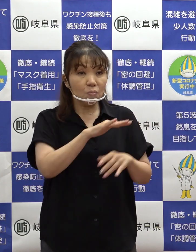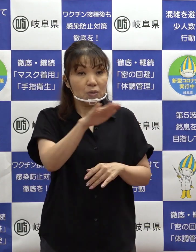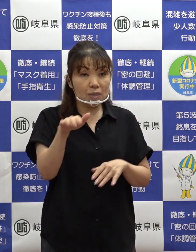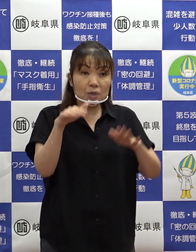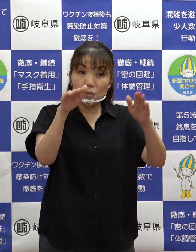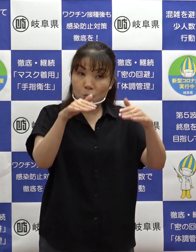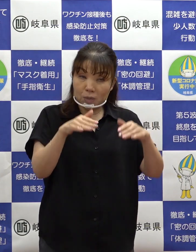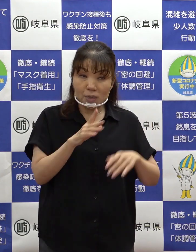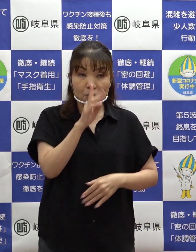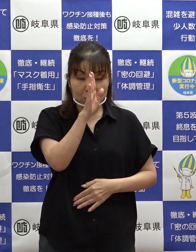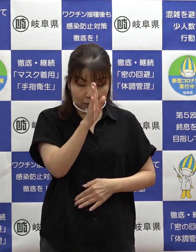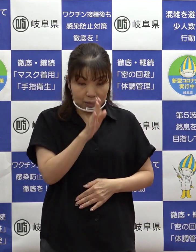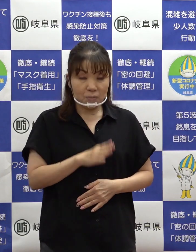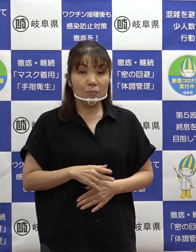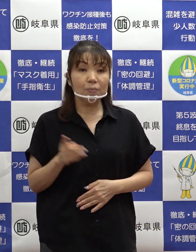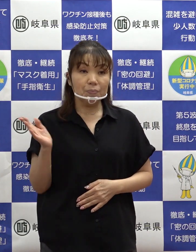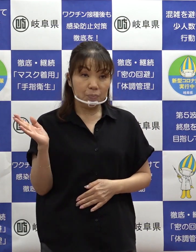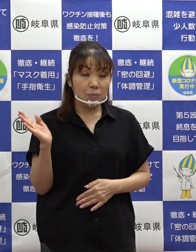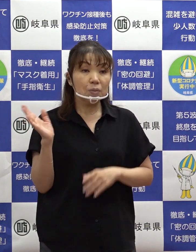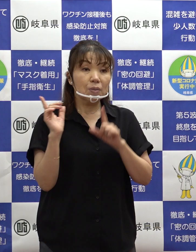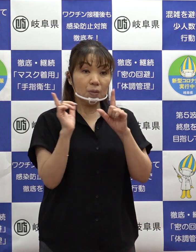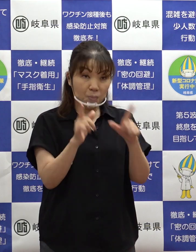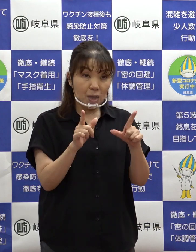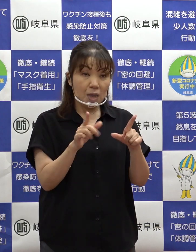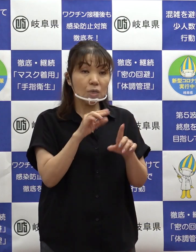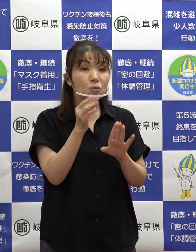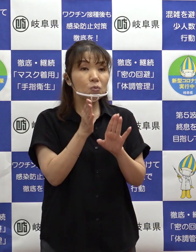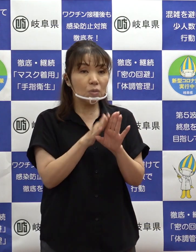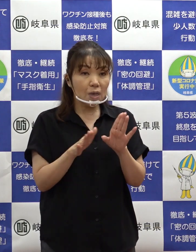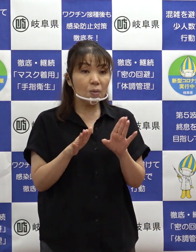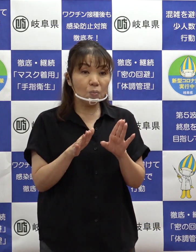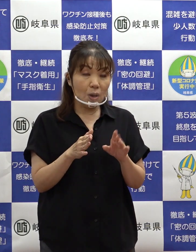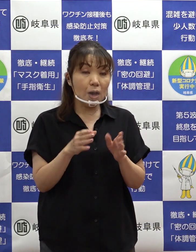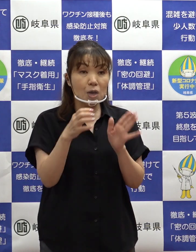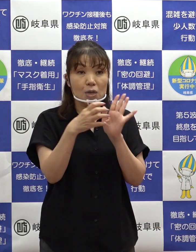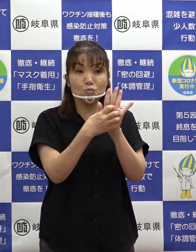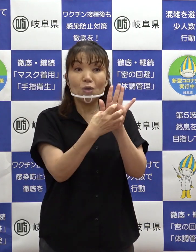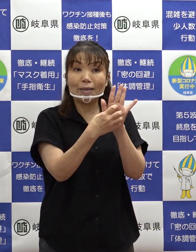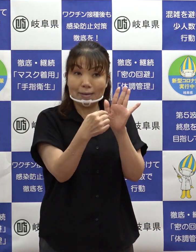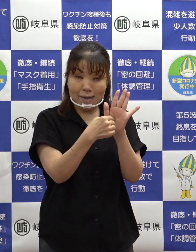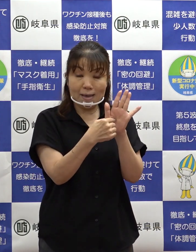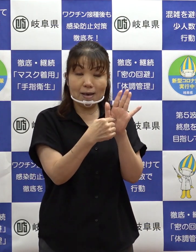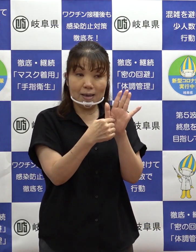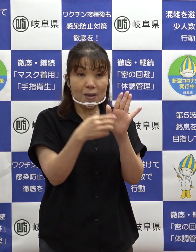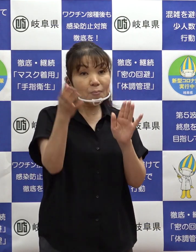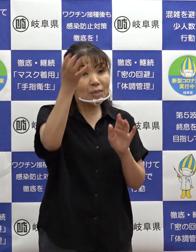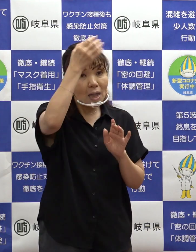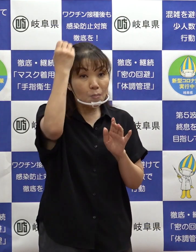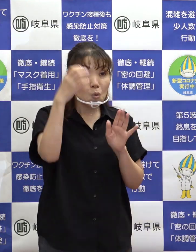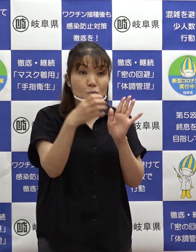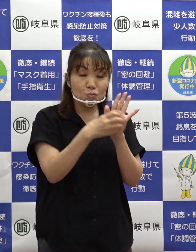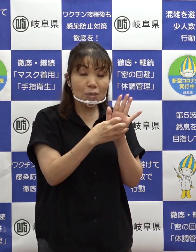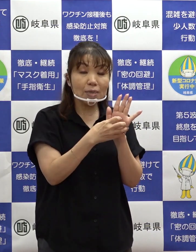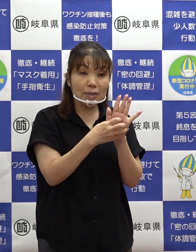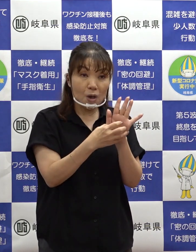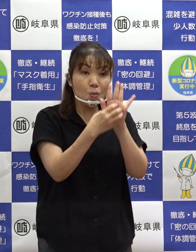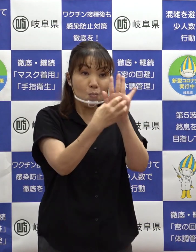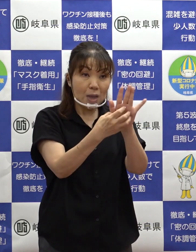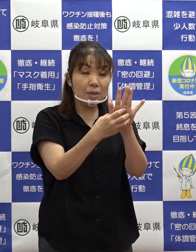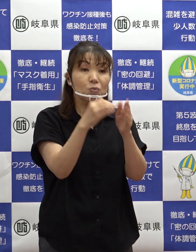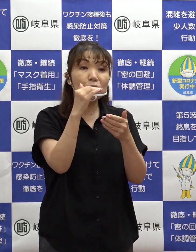はい、 まあ、岐阜県は割といち早くですね、このステッカーを貼らせていただくということ